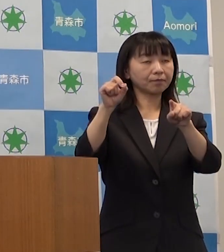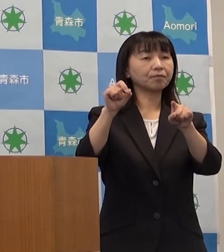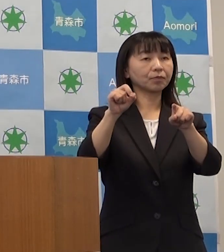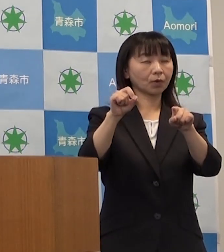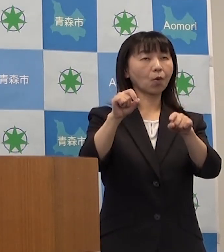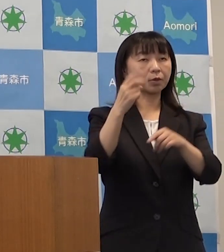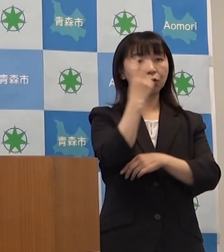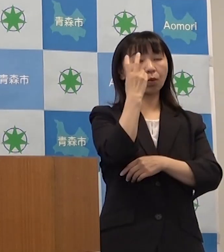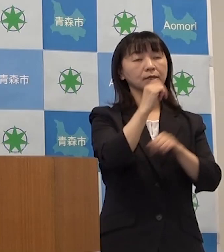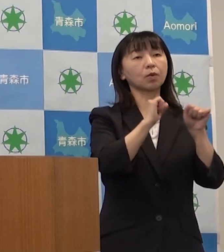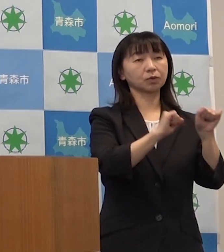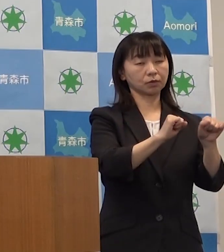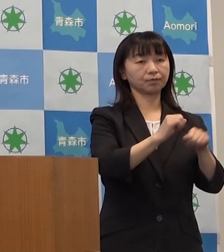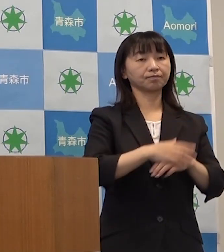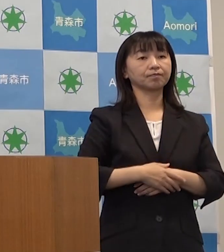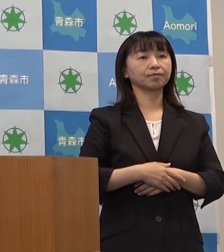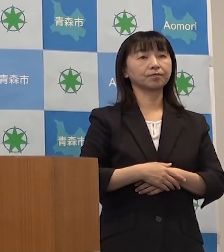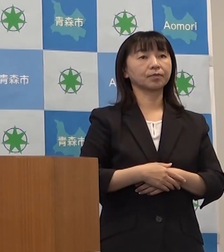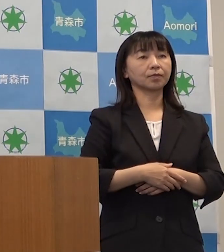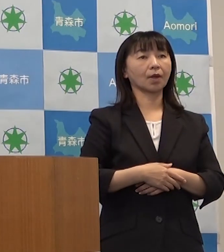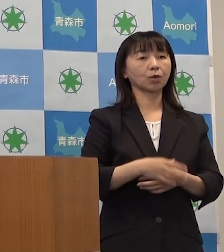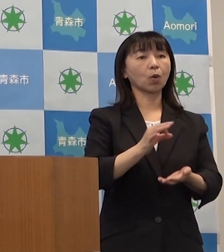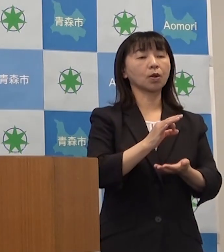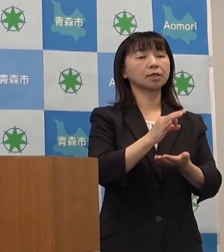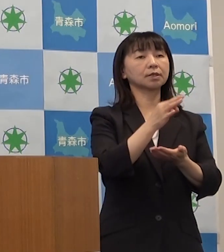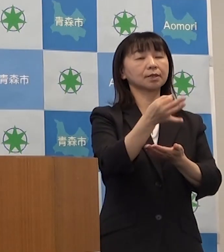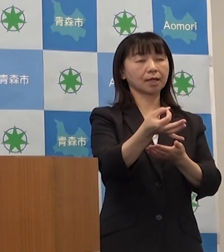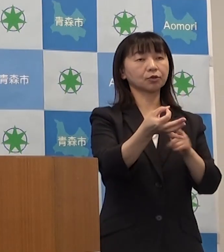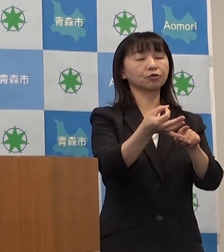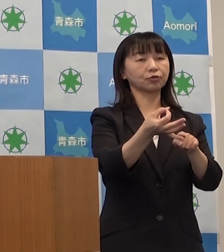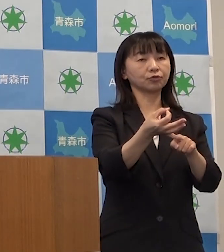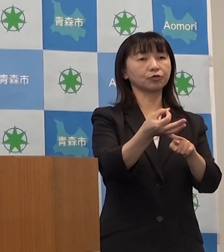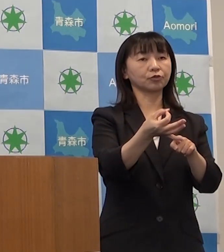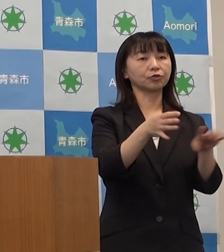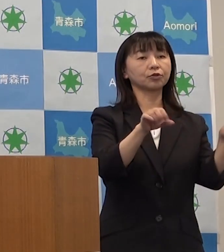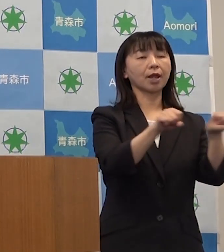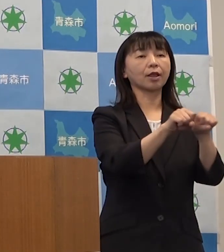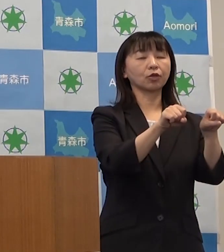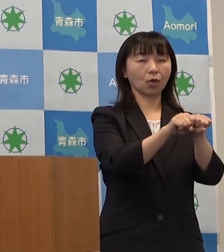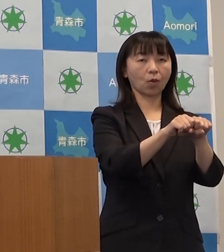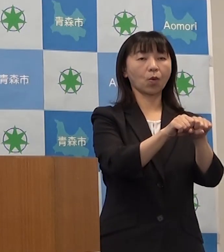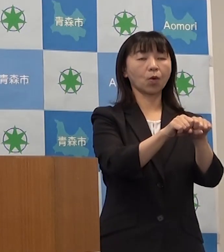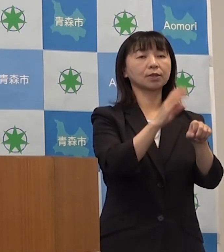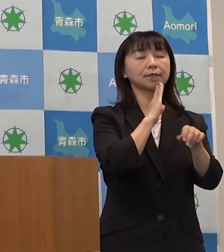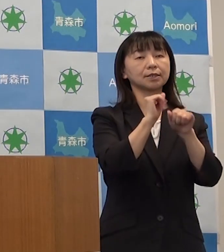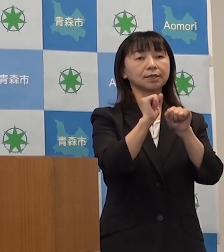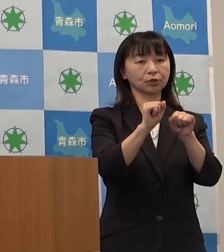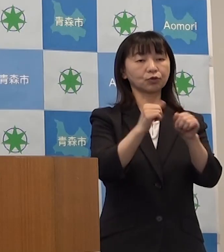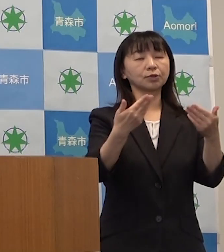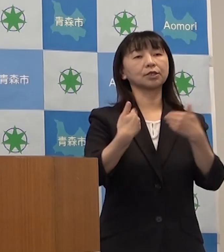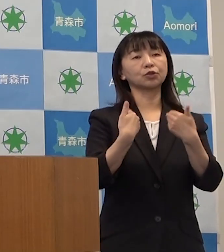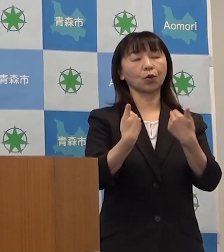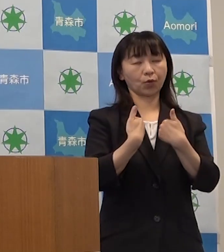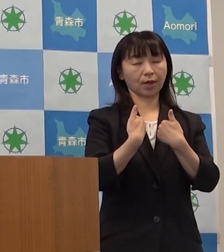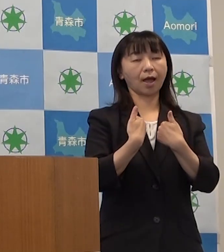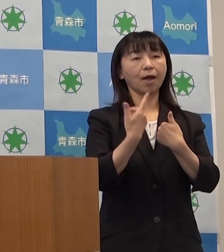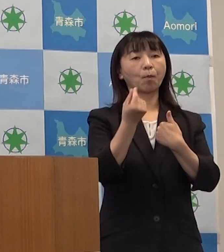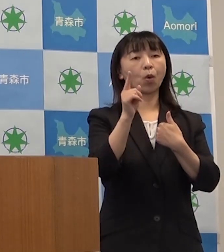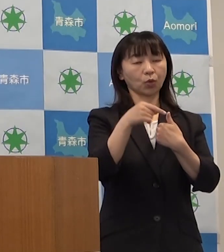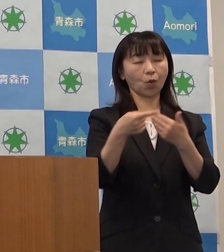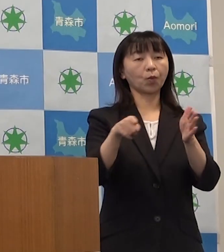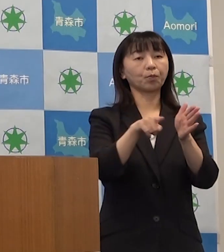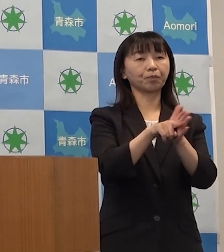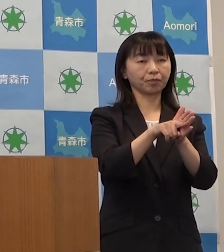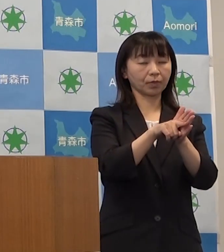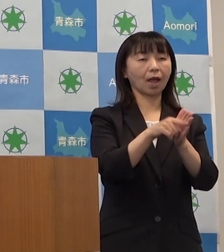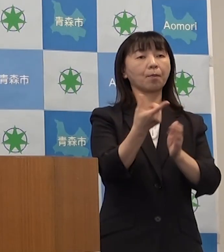ます。歳出補正に連動する財源や本補正を実施するために必要な調整分を見込んだもので